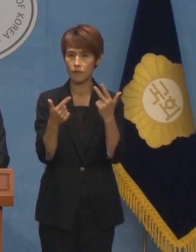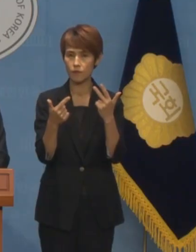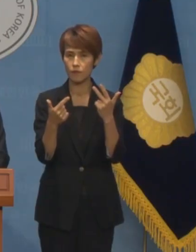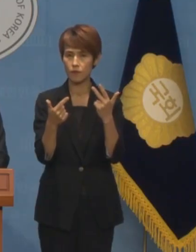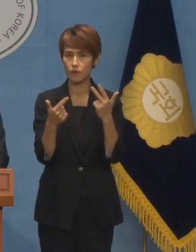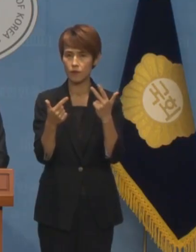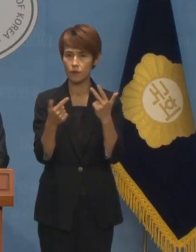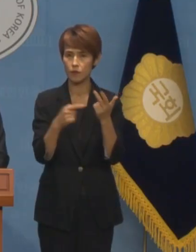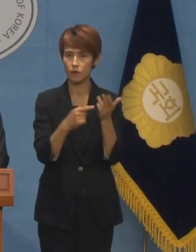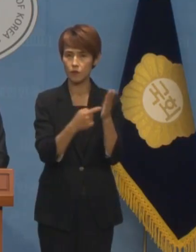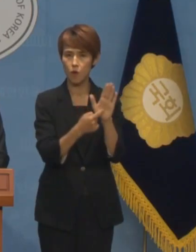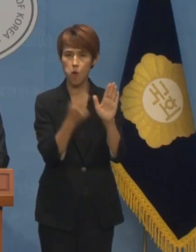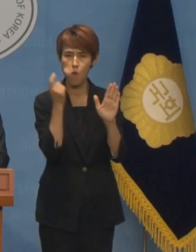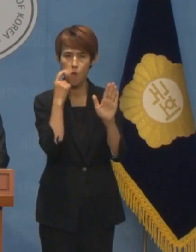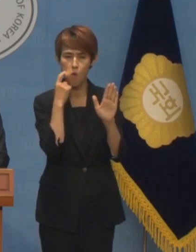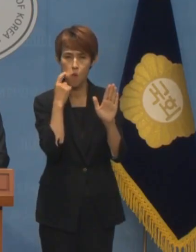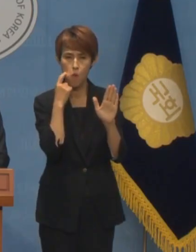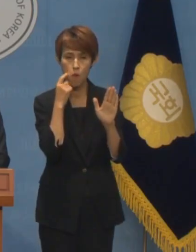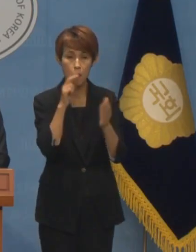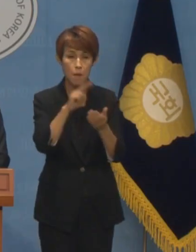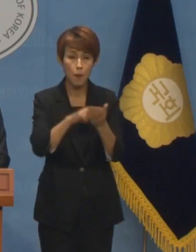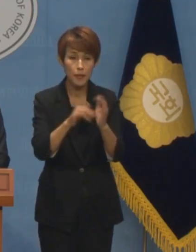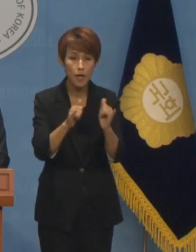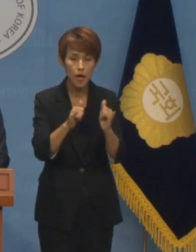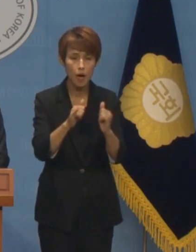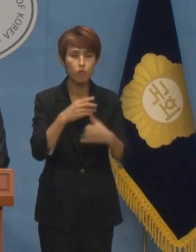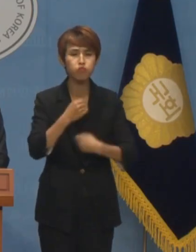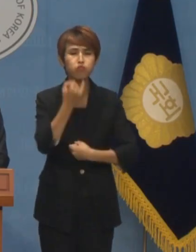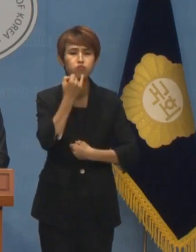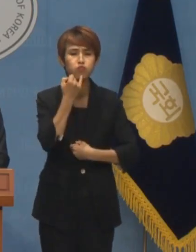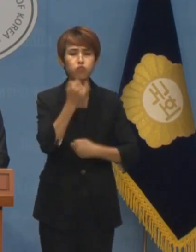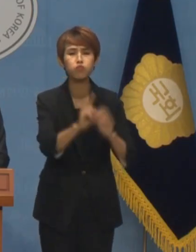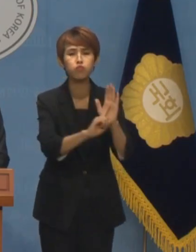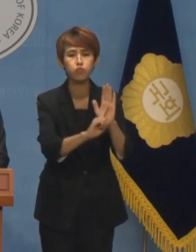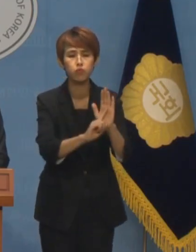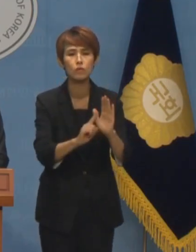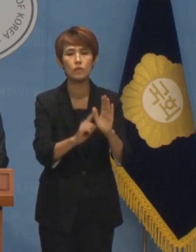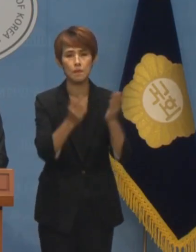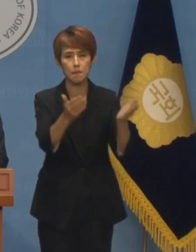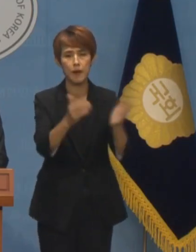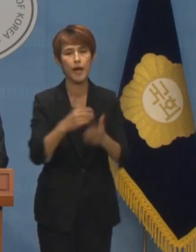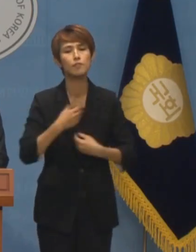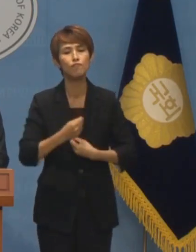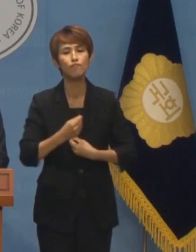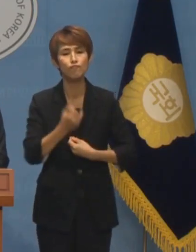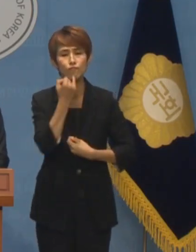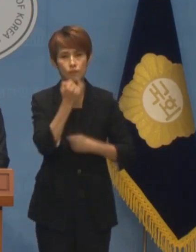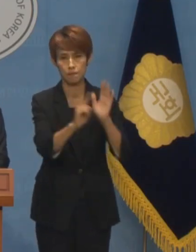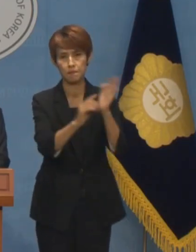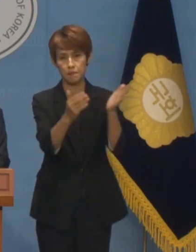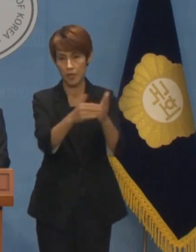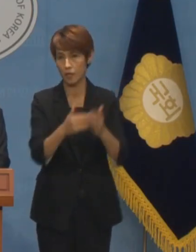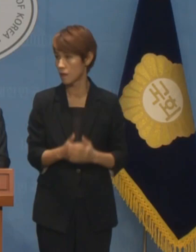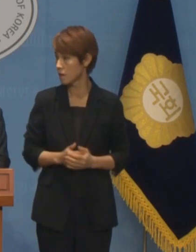거짓 공지로 판매자를 안심시켰다라는 부분이 있습니다. 여기에 보시면은